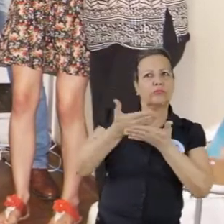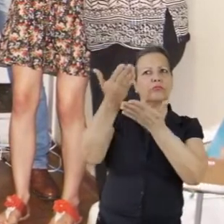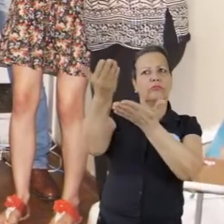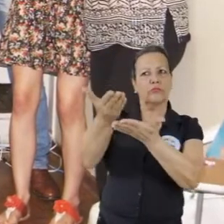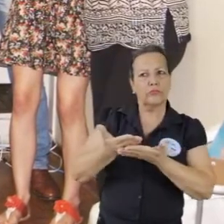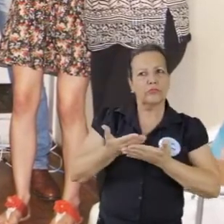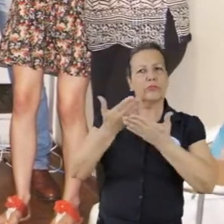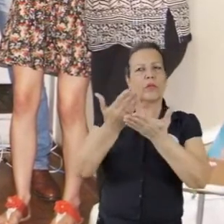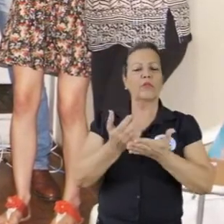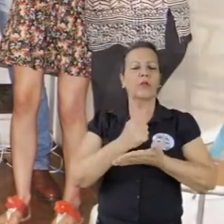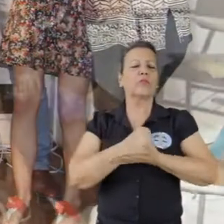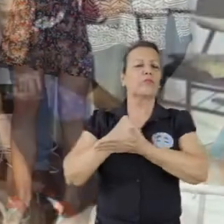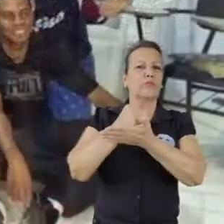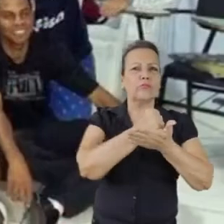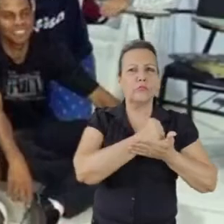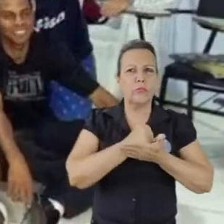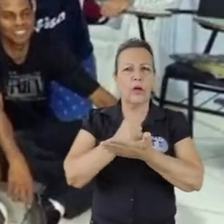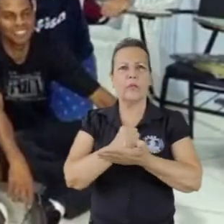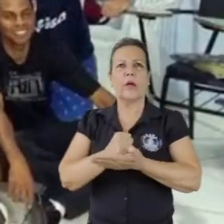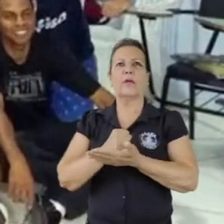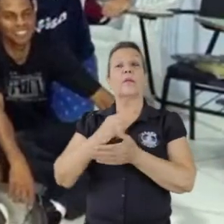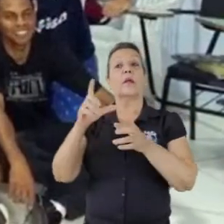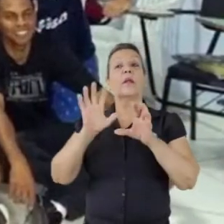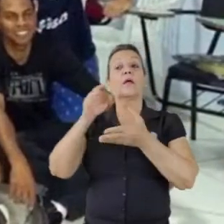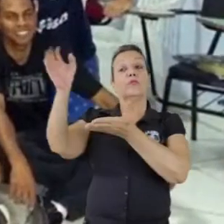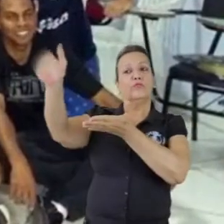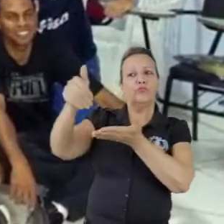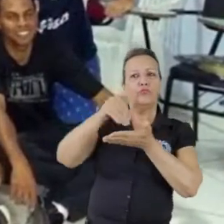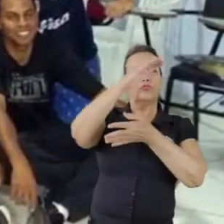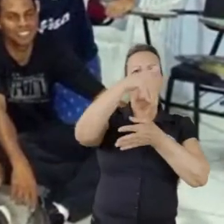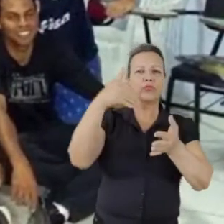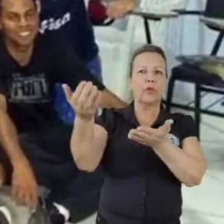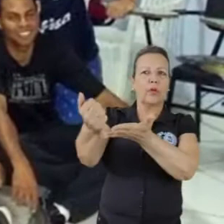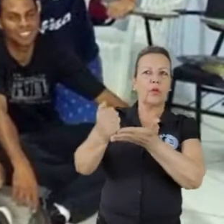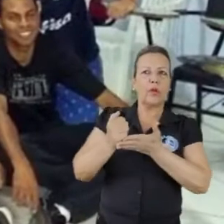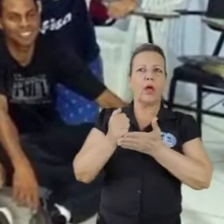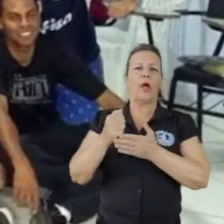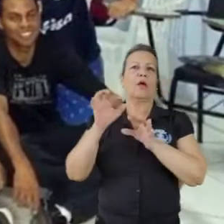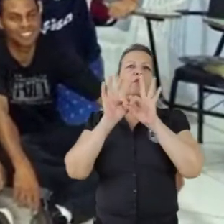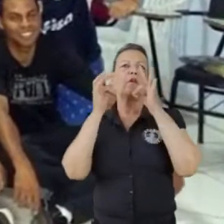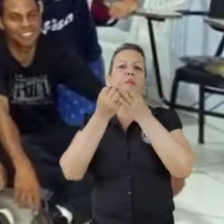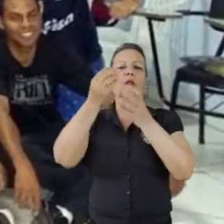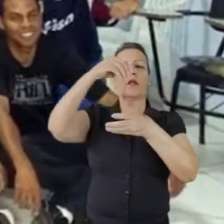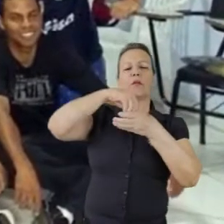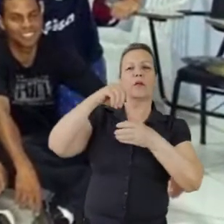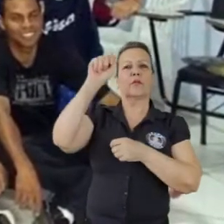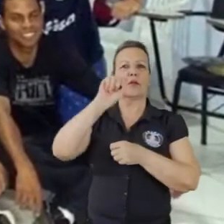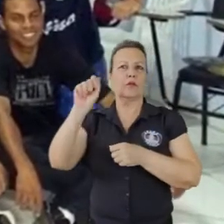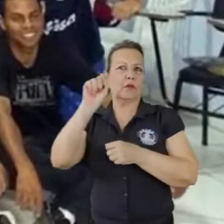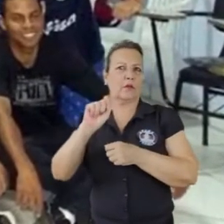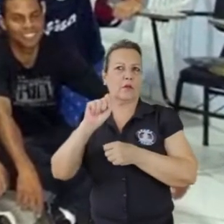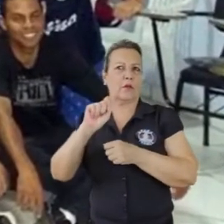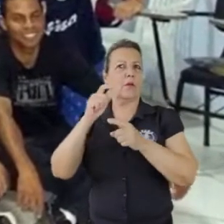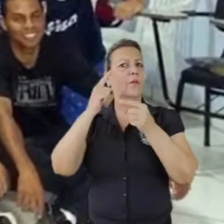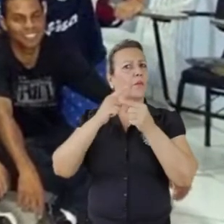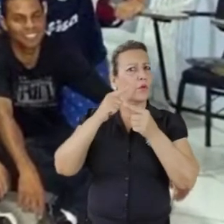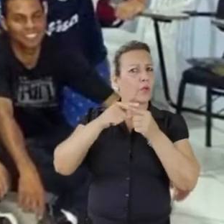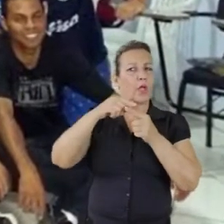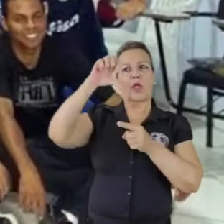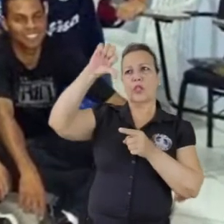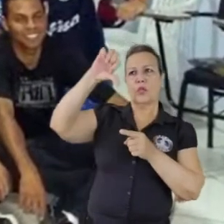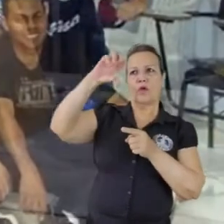possam participar, para que eles tenham, né, um amparo, para trazer essa família para dentro